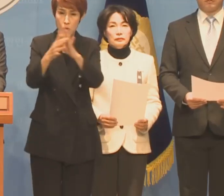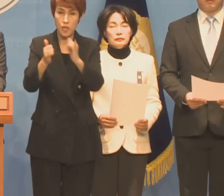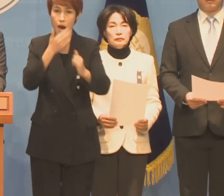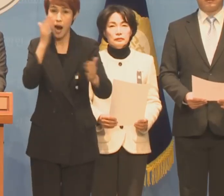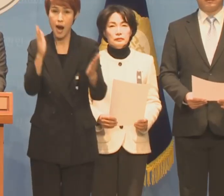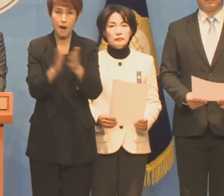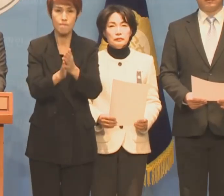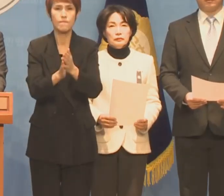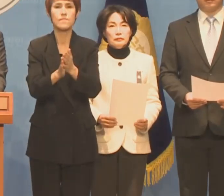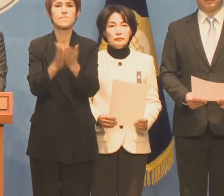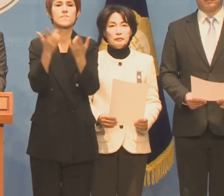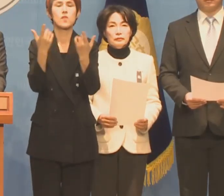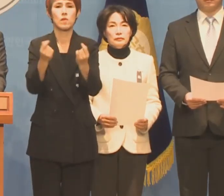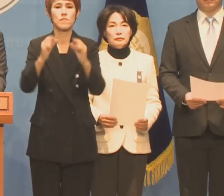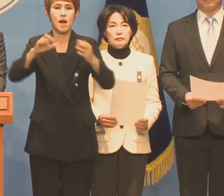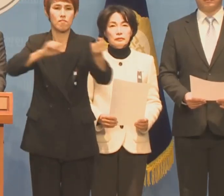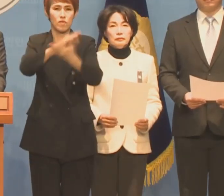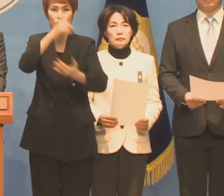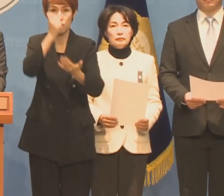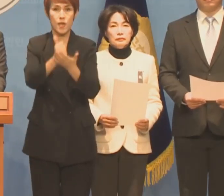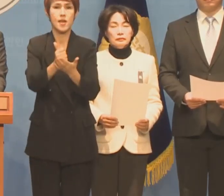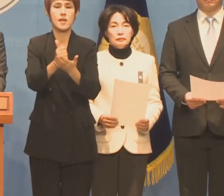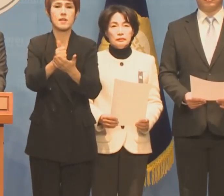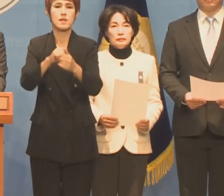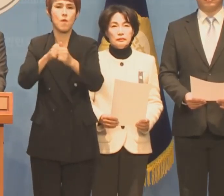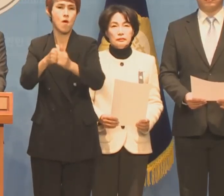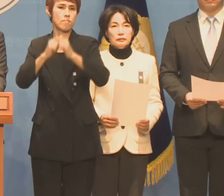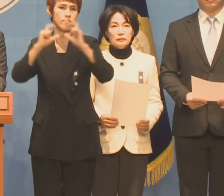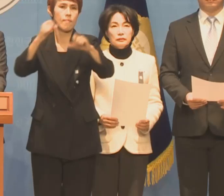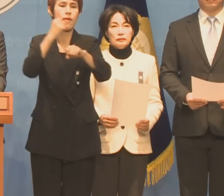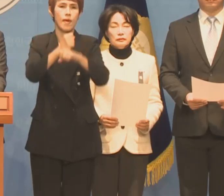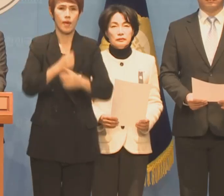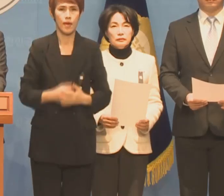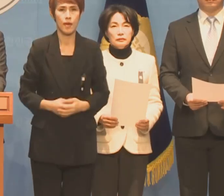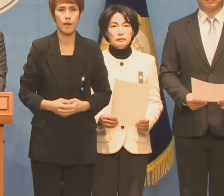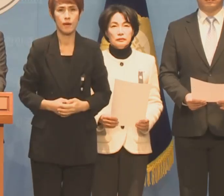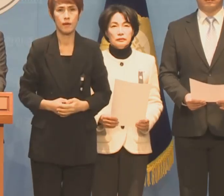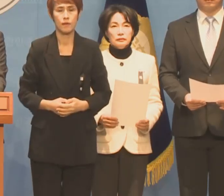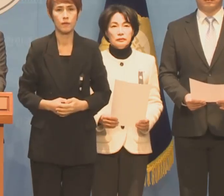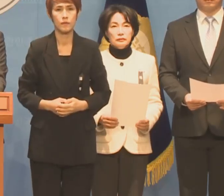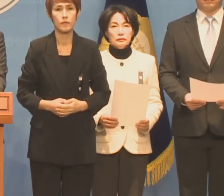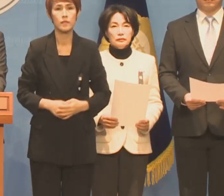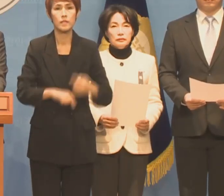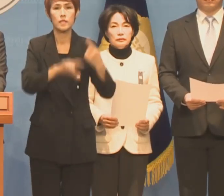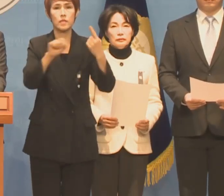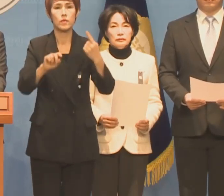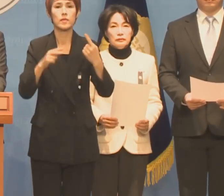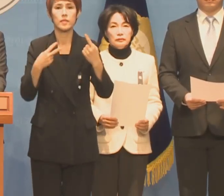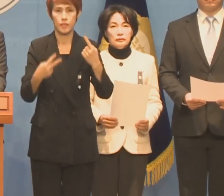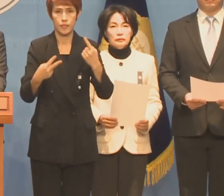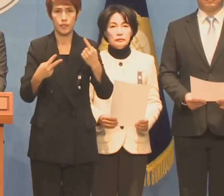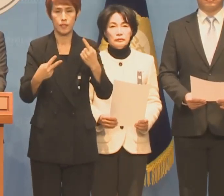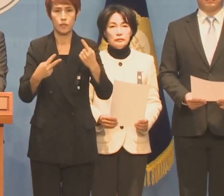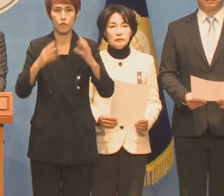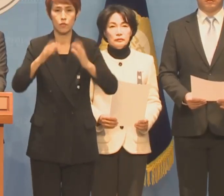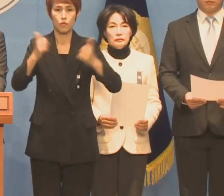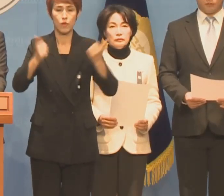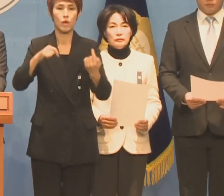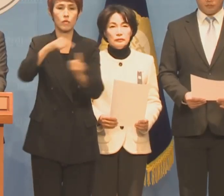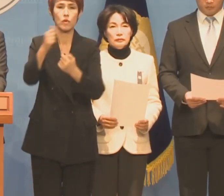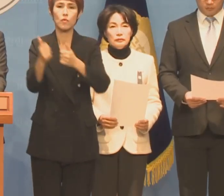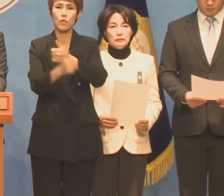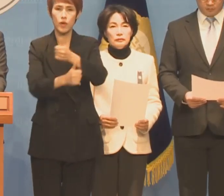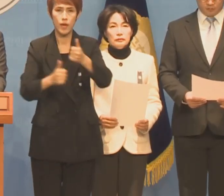고발을 포함해 총력으로 대응할 것이다. 2025년 1월 2일 국회